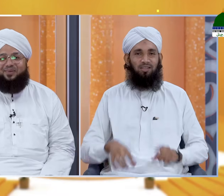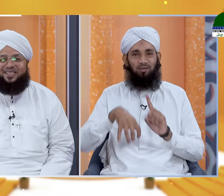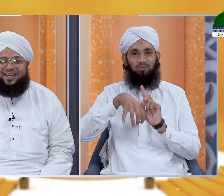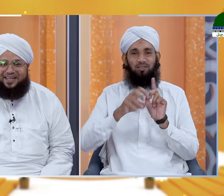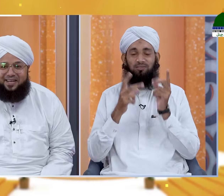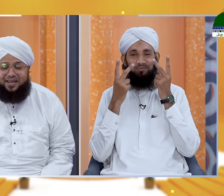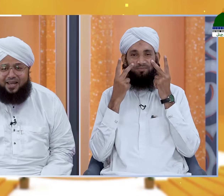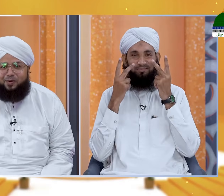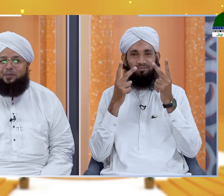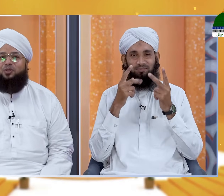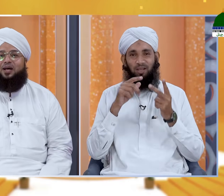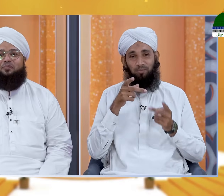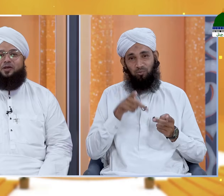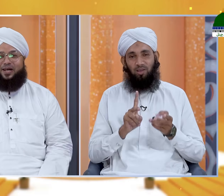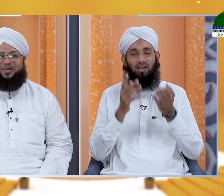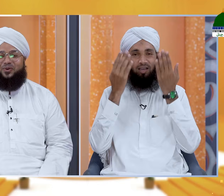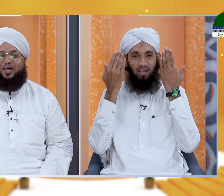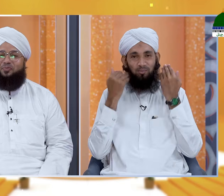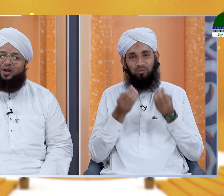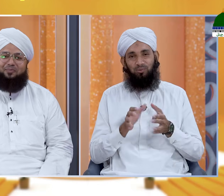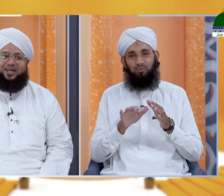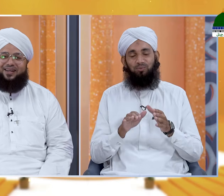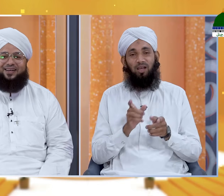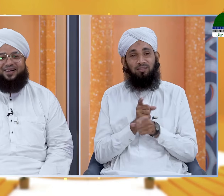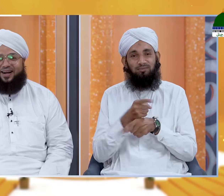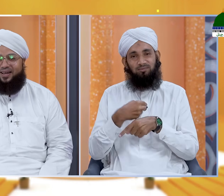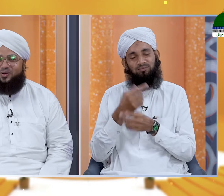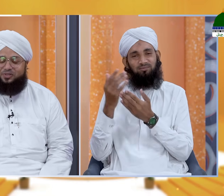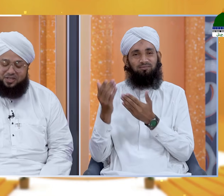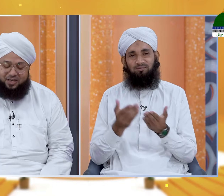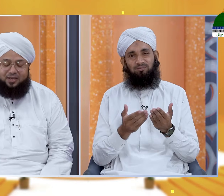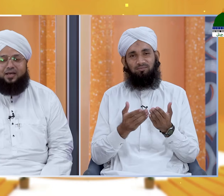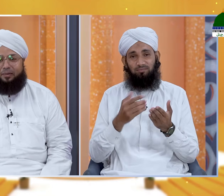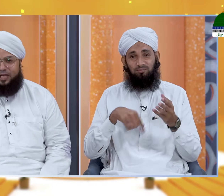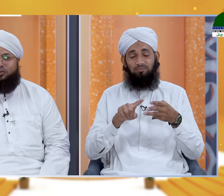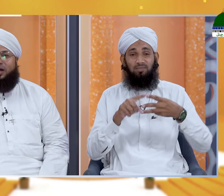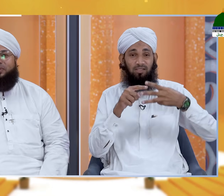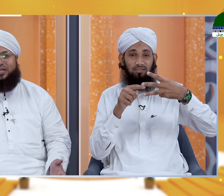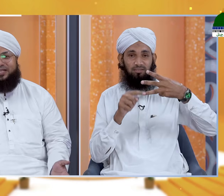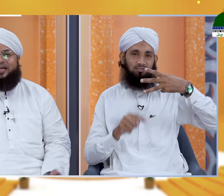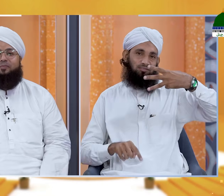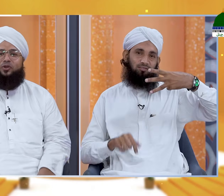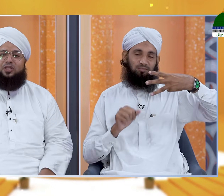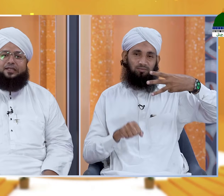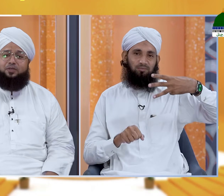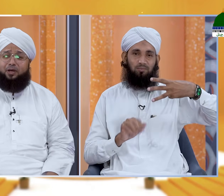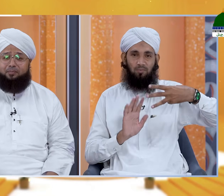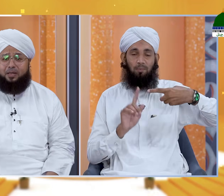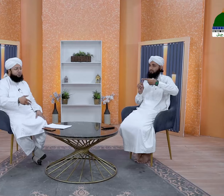مدنی چینل کے ناظرین، ایک مرتبہ دوبارہ پھر ہم حاضر ہو گئے ہیں پروگرام لے کر، آئیں کچھ سیکھیں۔ ہمارے اس پروگرام میں 3 سیگمنٹ ہوتے ہیں جس میں ہم کوئی